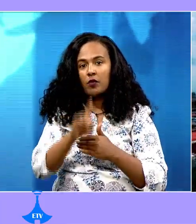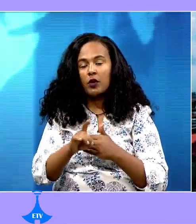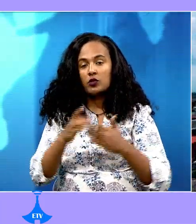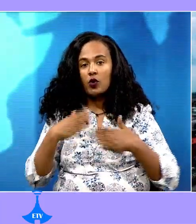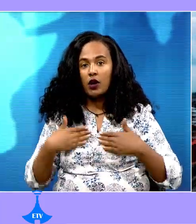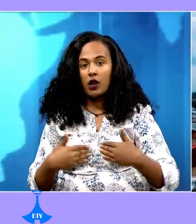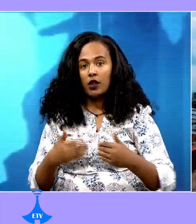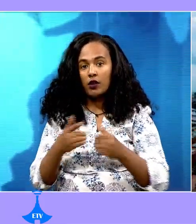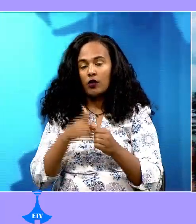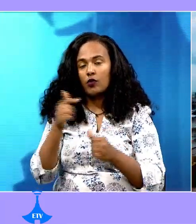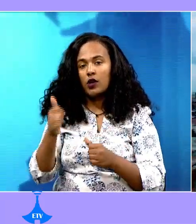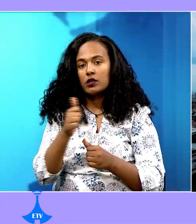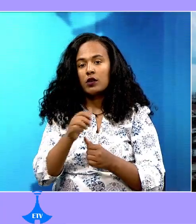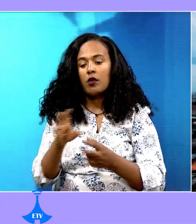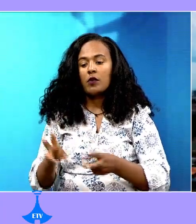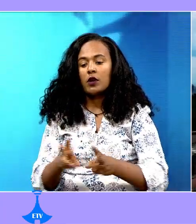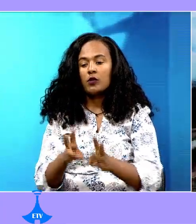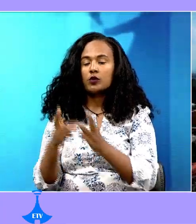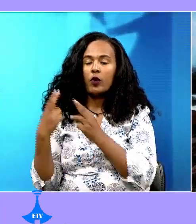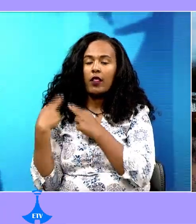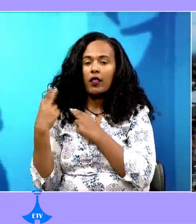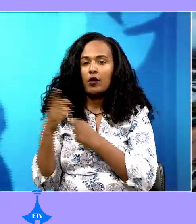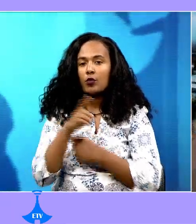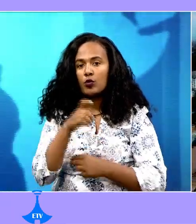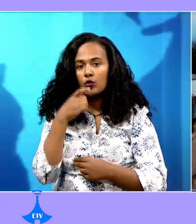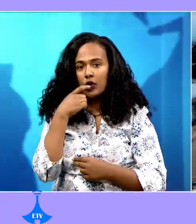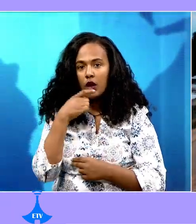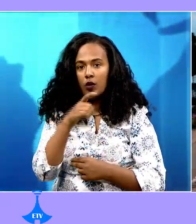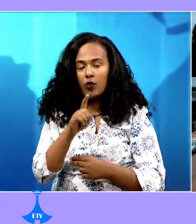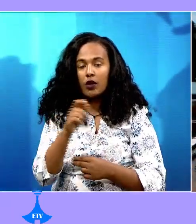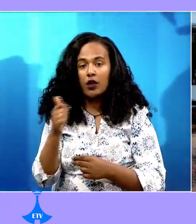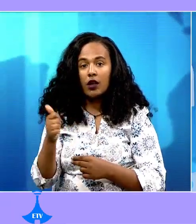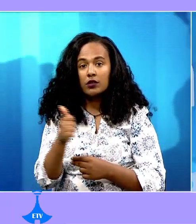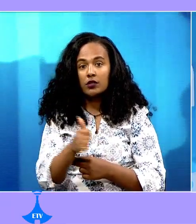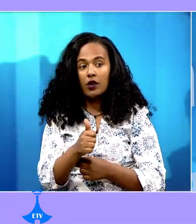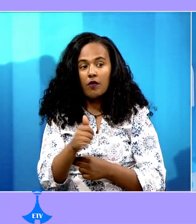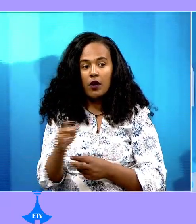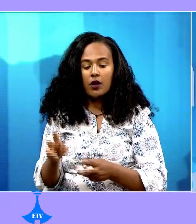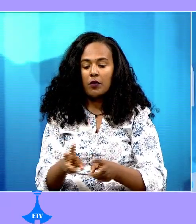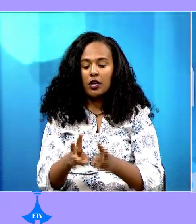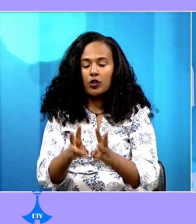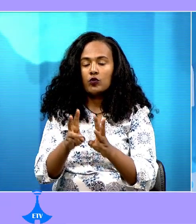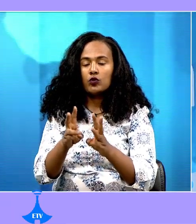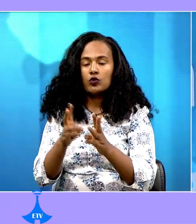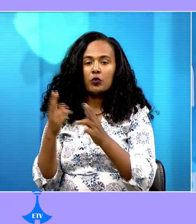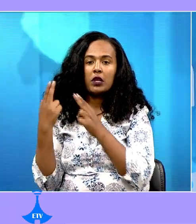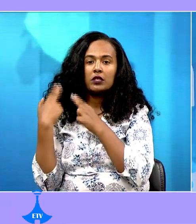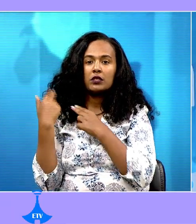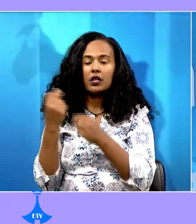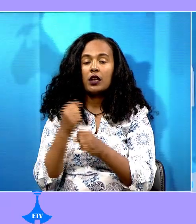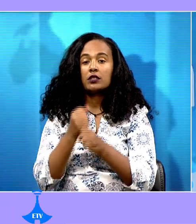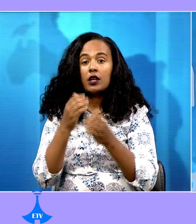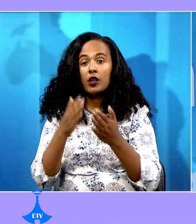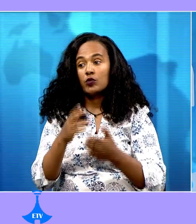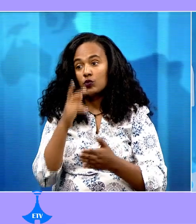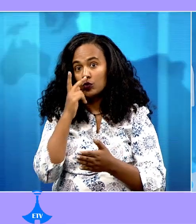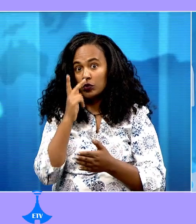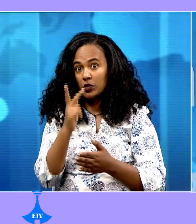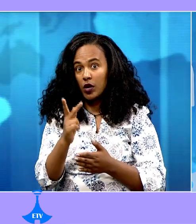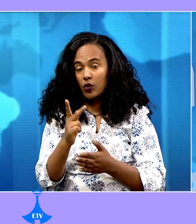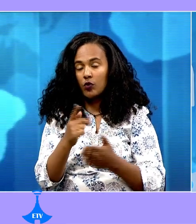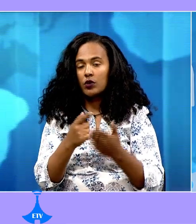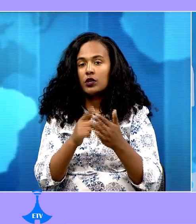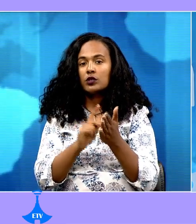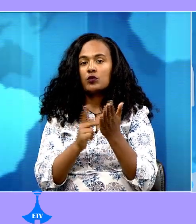አንዱ የአዲስ አበባ መንገዶች ባለስልጣን መሆኑን አንስተዋል። የአዲስ አበባን መንገዶች ባለስልጣን ሰራተኞች ብታዩ